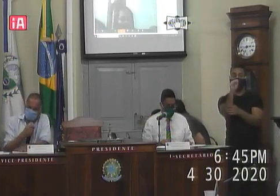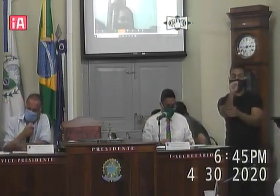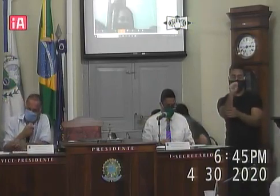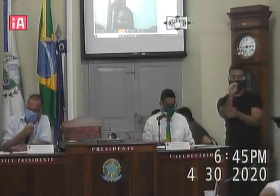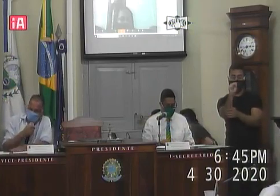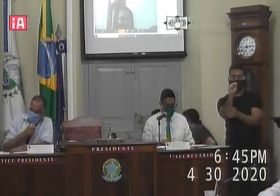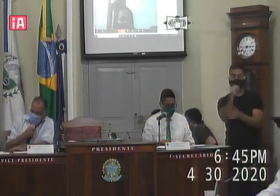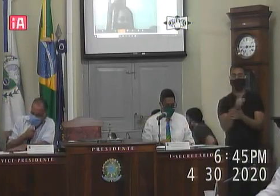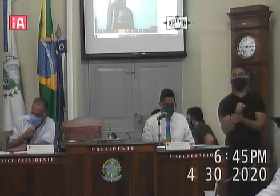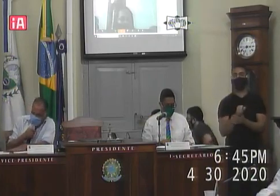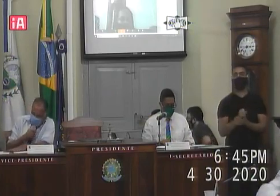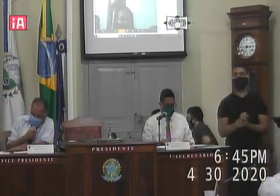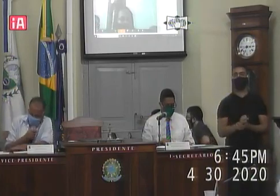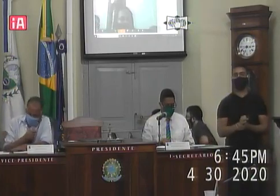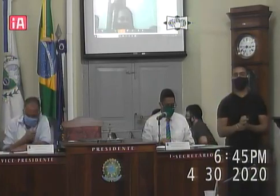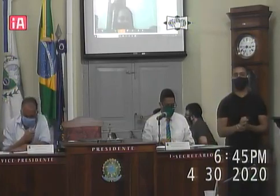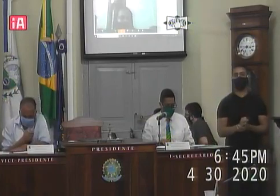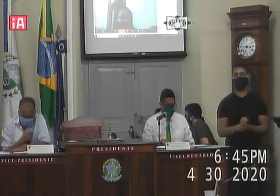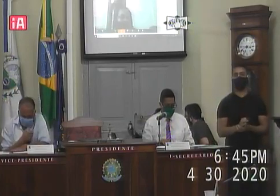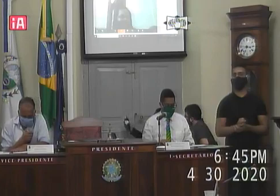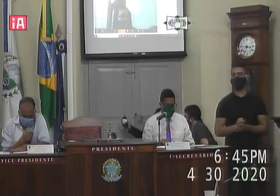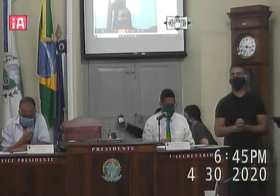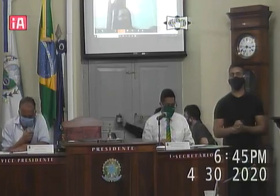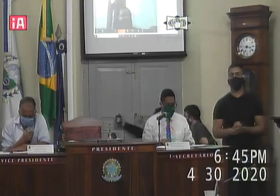funcionários do risco.